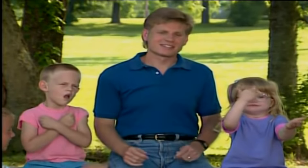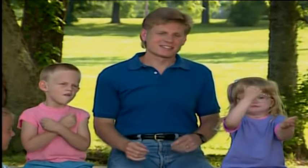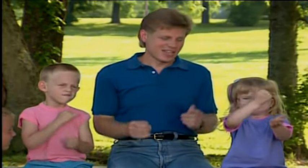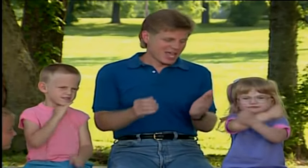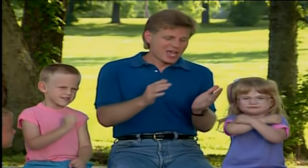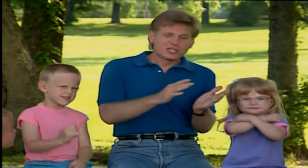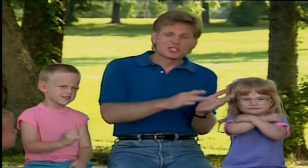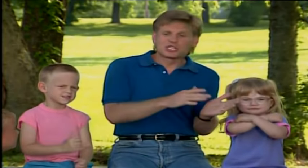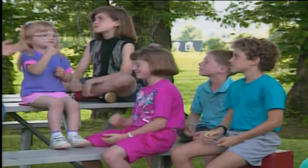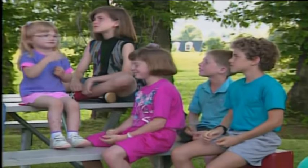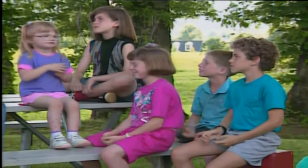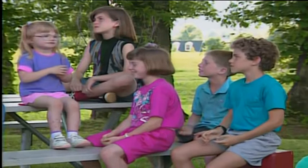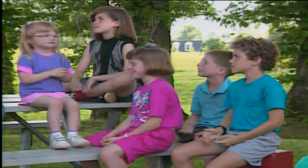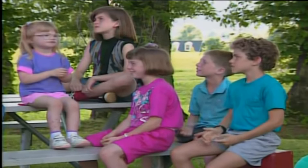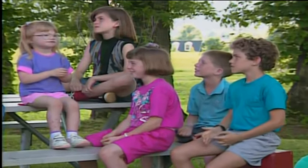que Jesucristo,